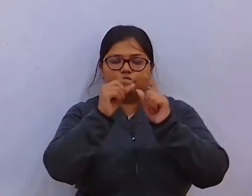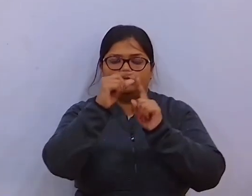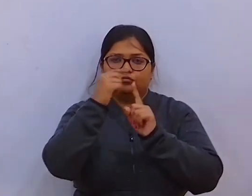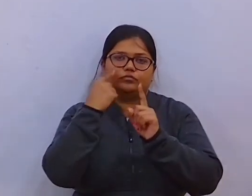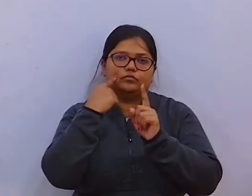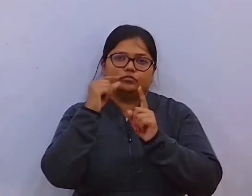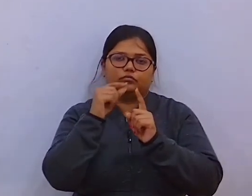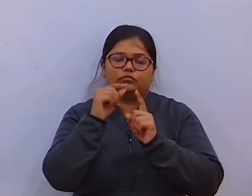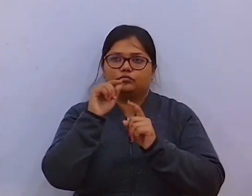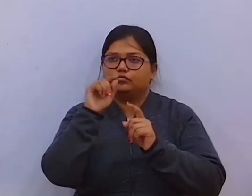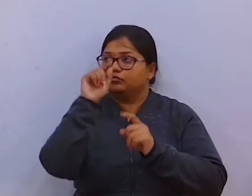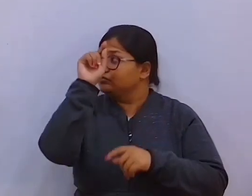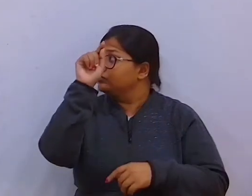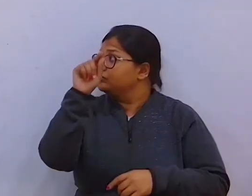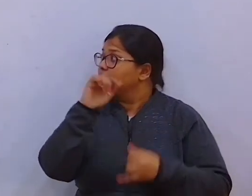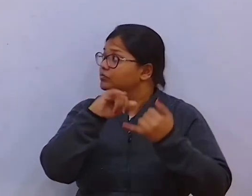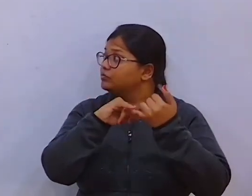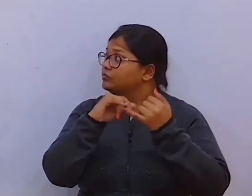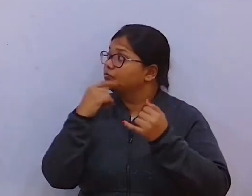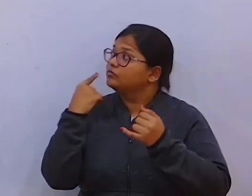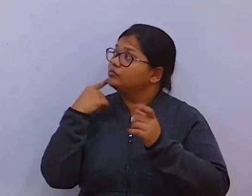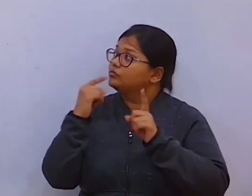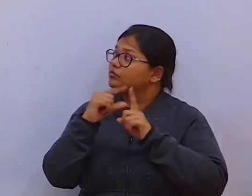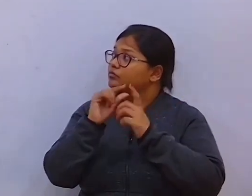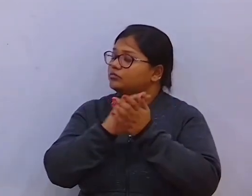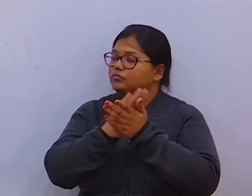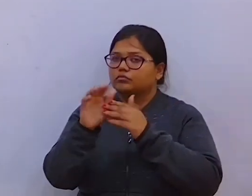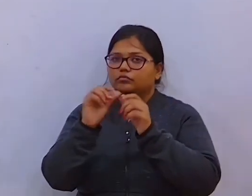है, पहला पॉइंट लिखो,